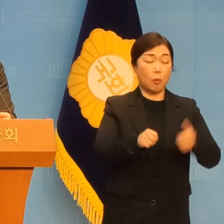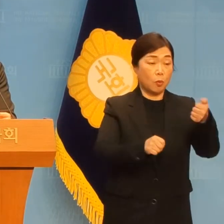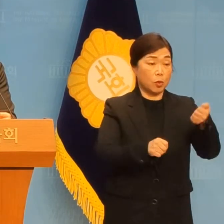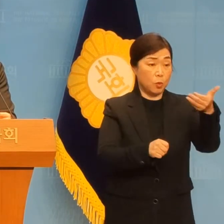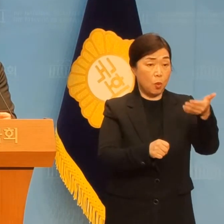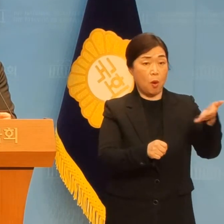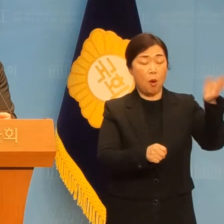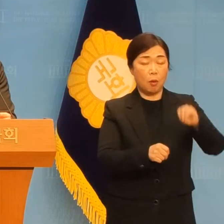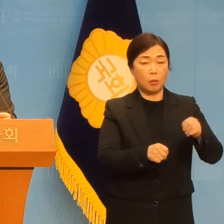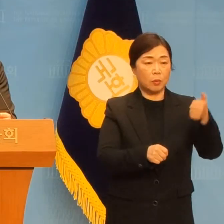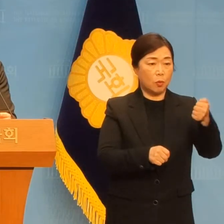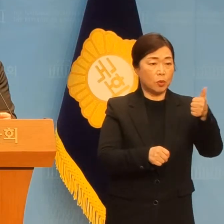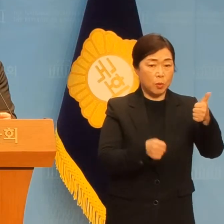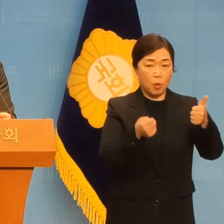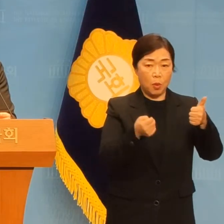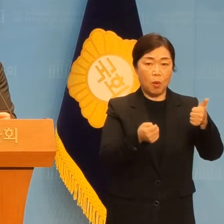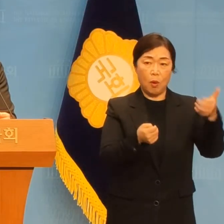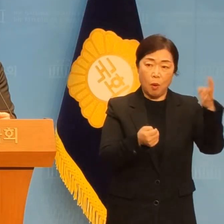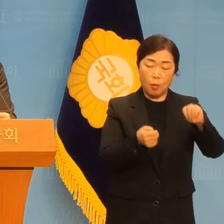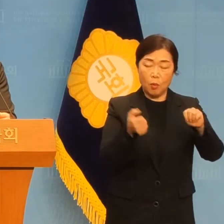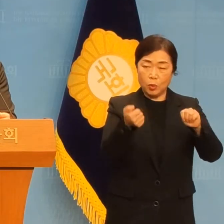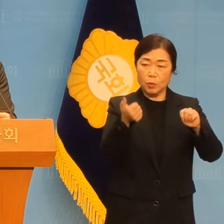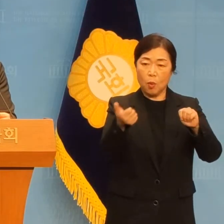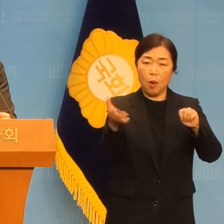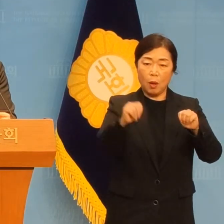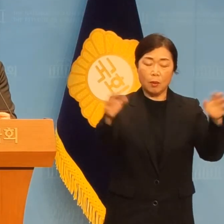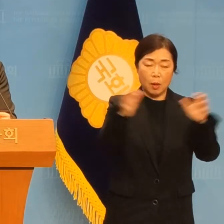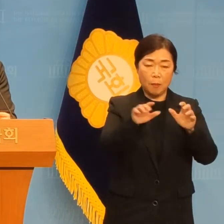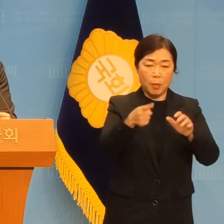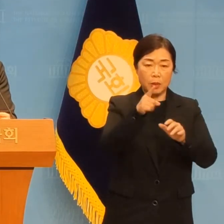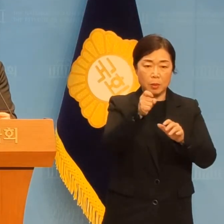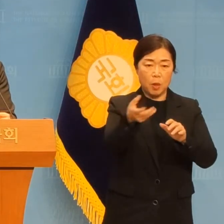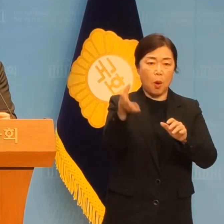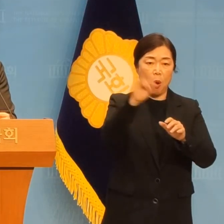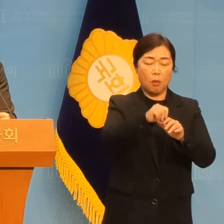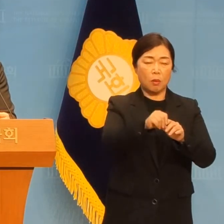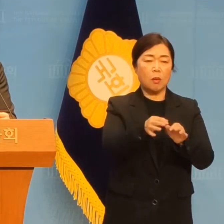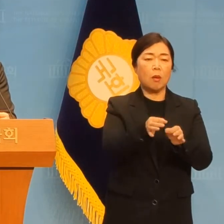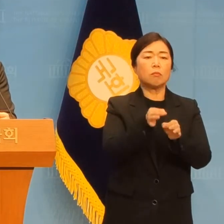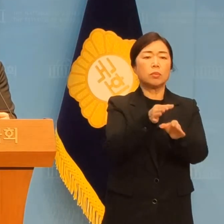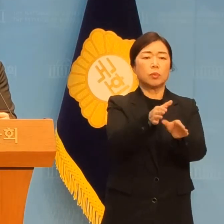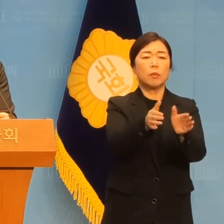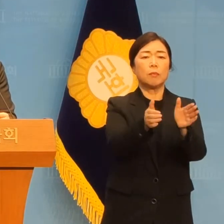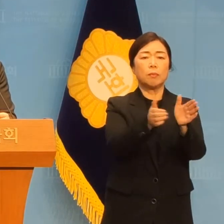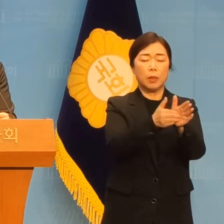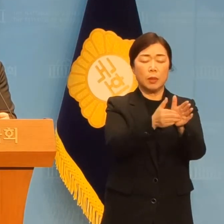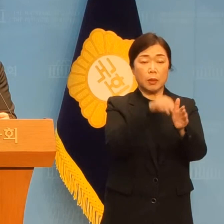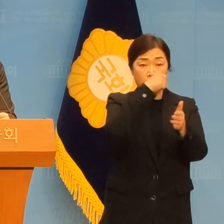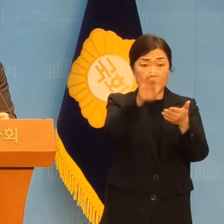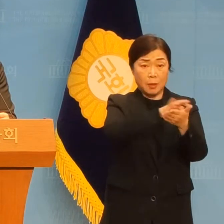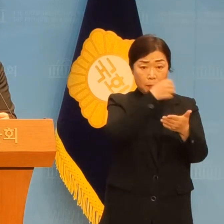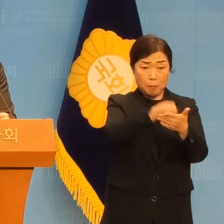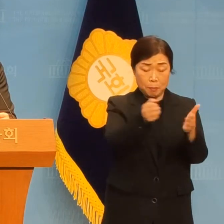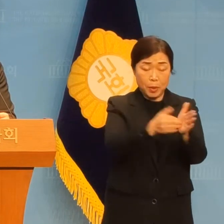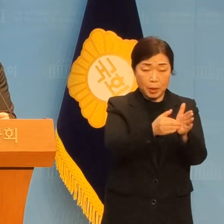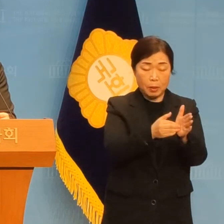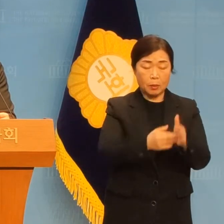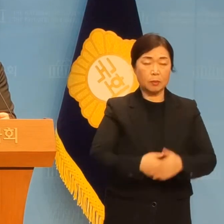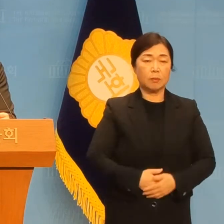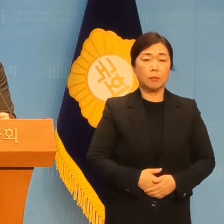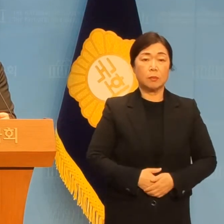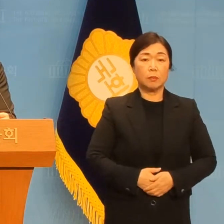110억 원을 쪽지 예산으로 몰아줬습니다. 전형적인 혈세 낭비입니다. 민주노총이 어떤